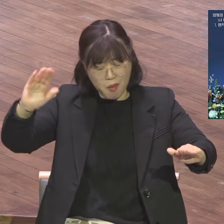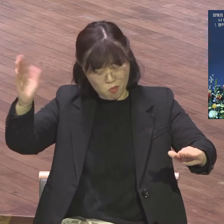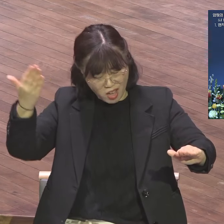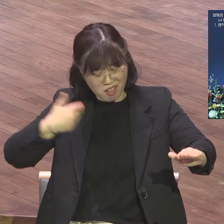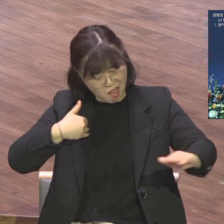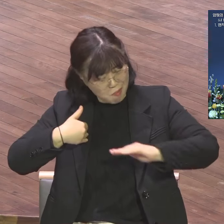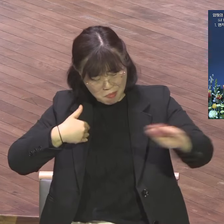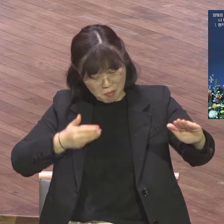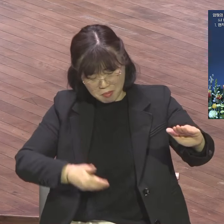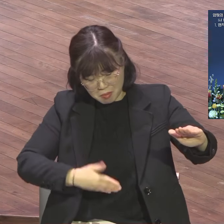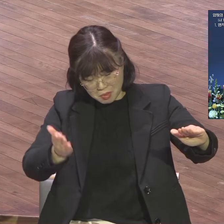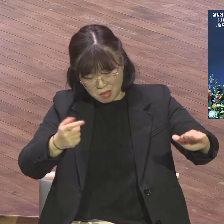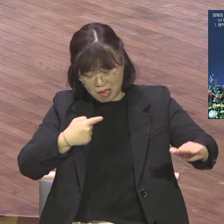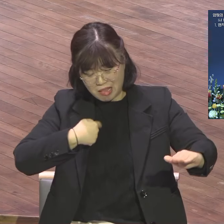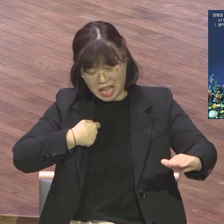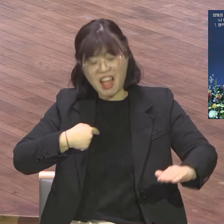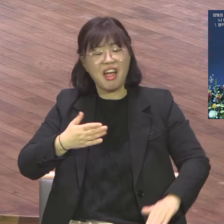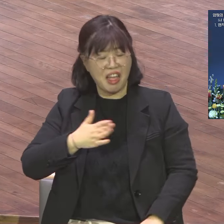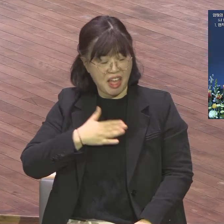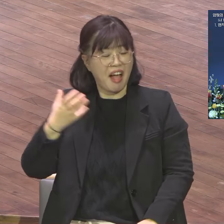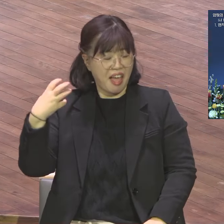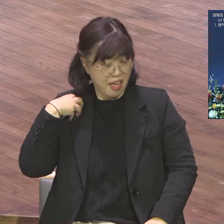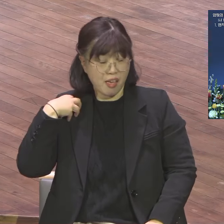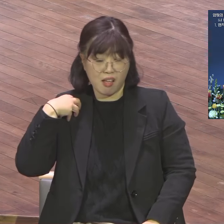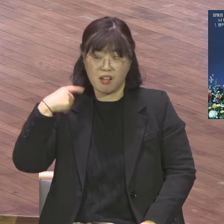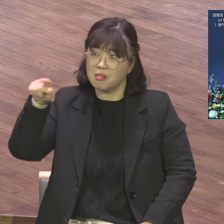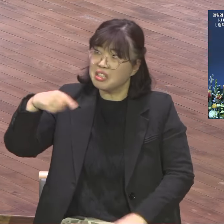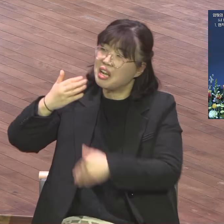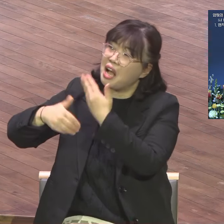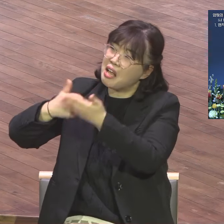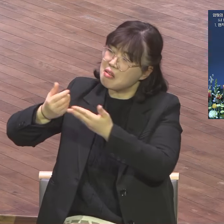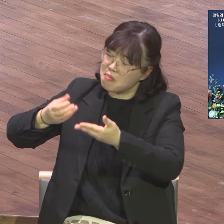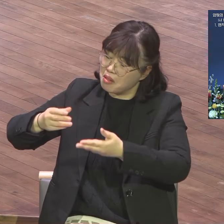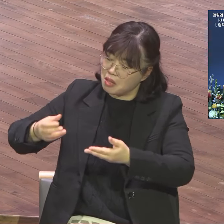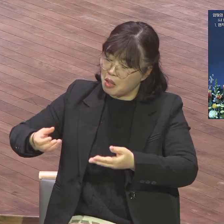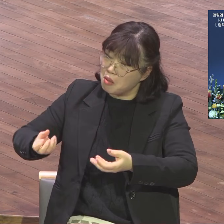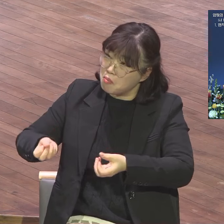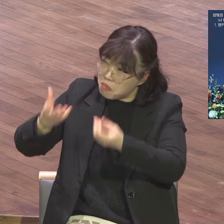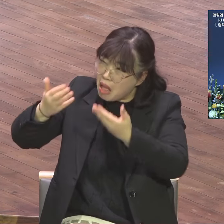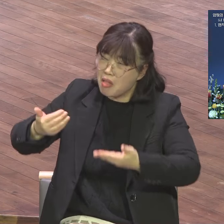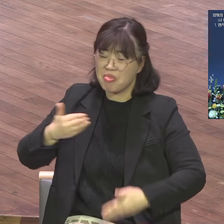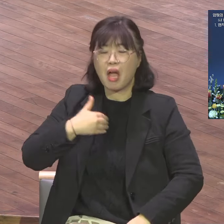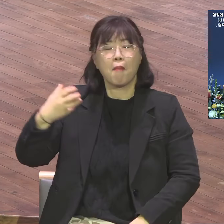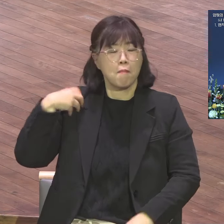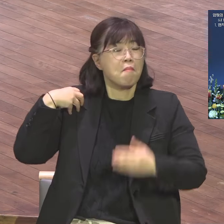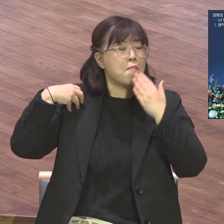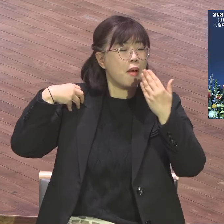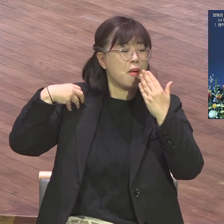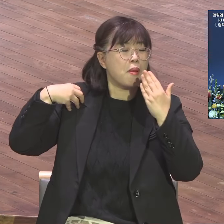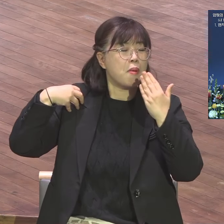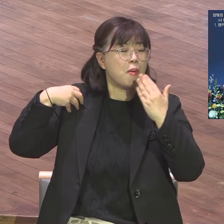제사장들이 따라오면서 왕이요 그렇게 하면 안 됩니다. 하나님 앞에 범죄합니다. 하지 마세요.